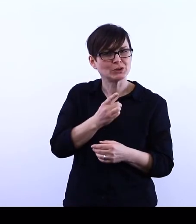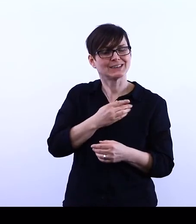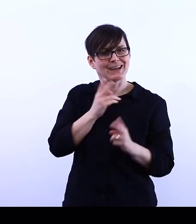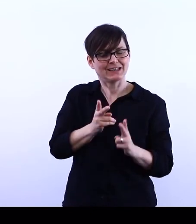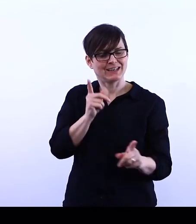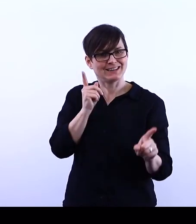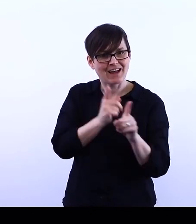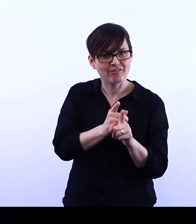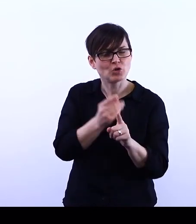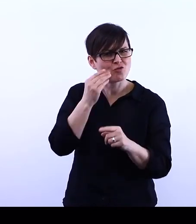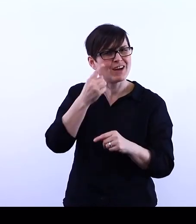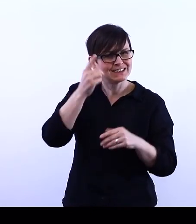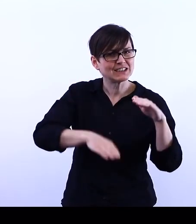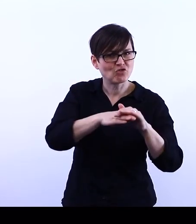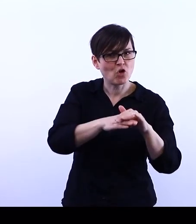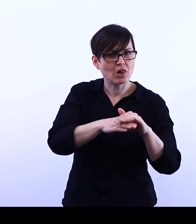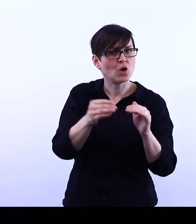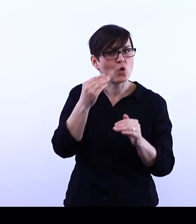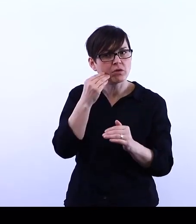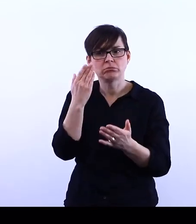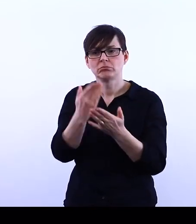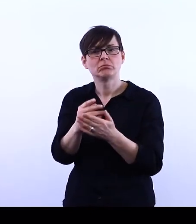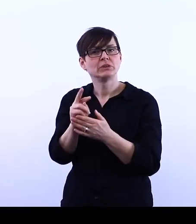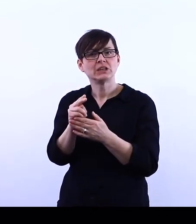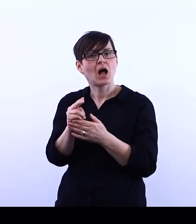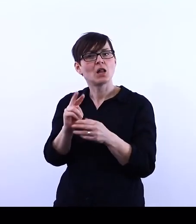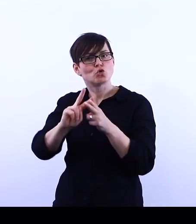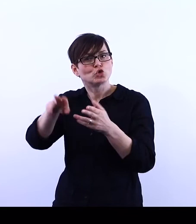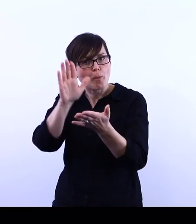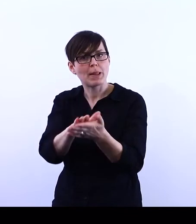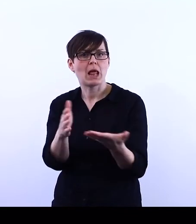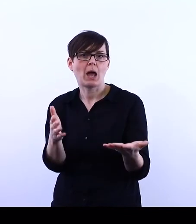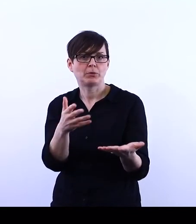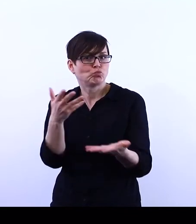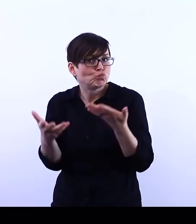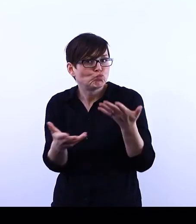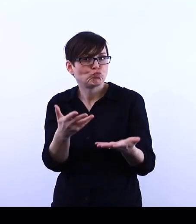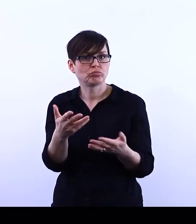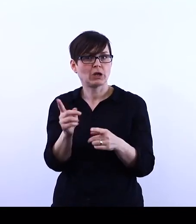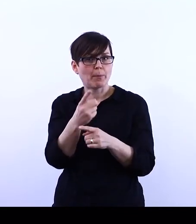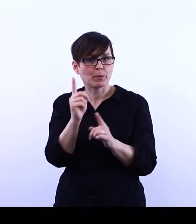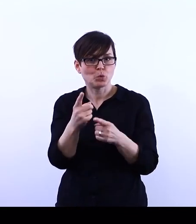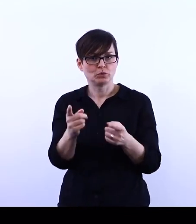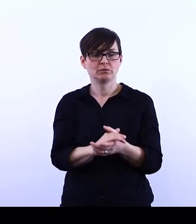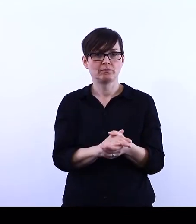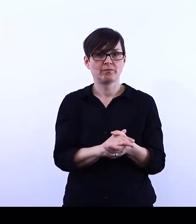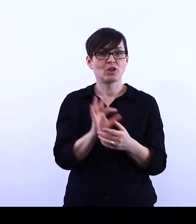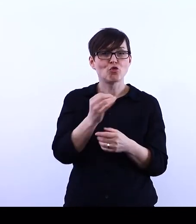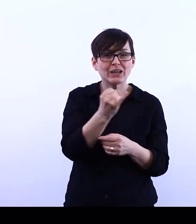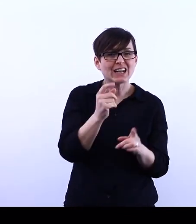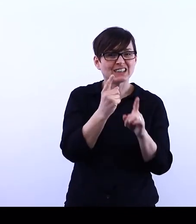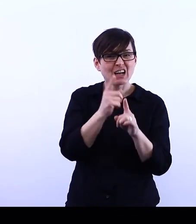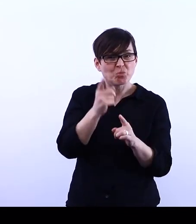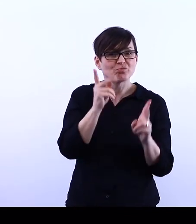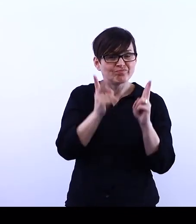Sinn? an welchen Stellen bleiben diese digitalen Tools eben auch erhalten? Muss man sich immer für jedes Treffen treffen oder